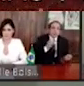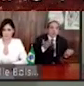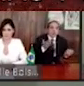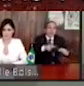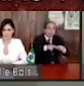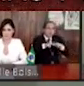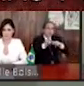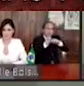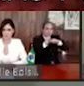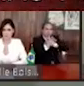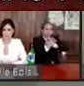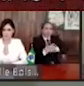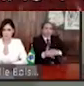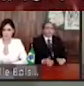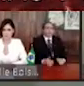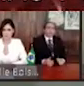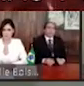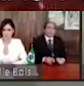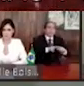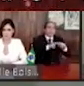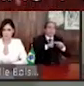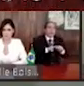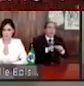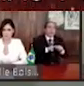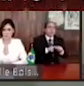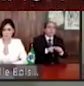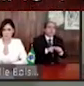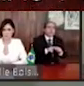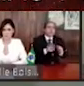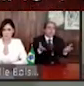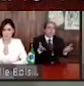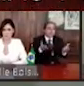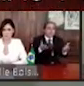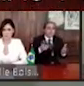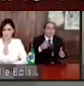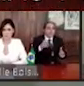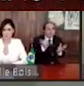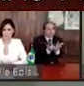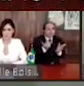vea fortalecido. En el contexto actual frente a la pandemia,